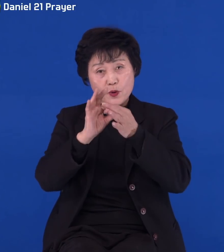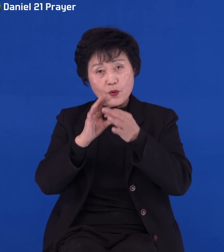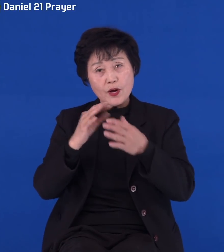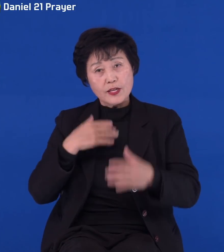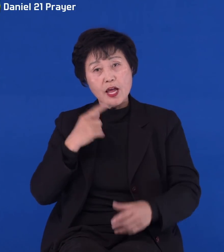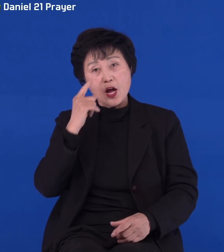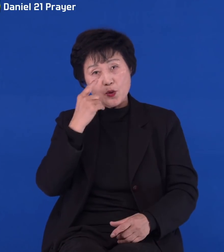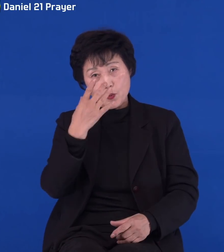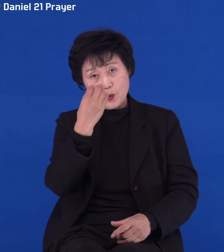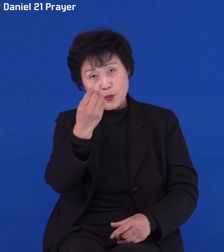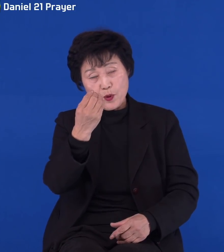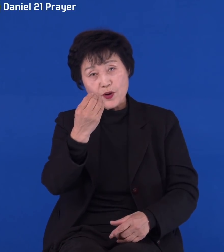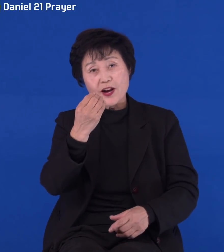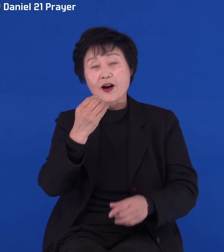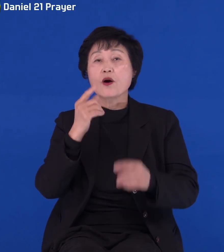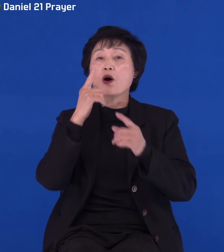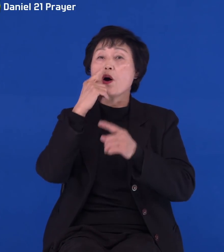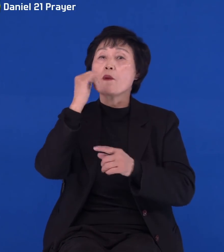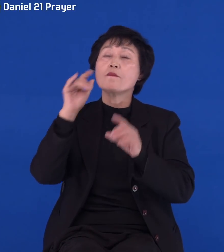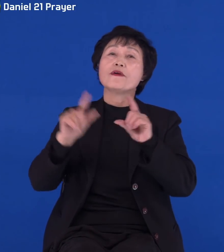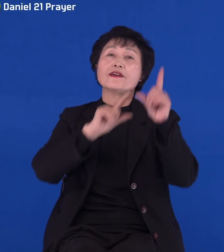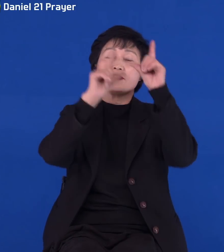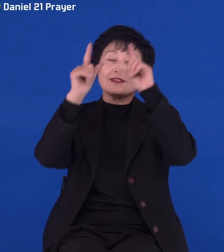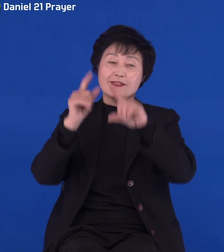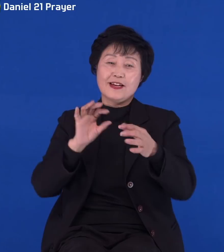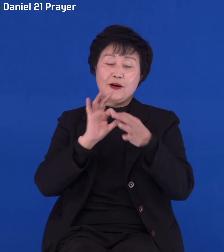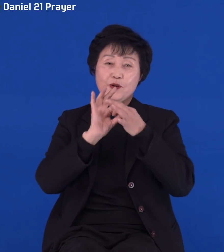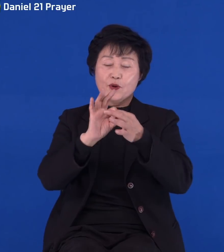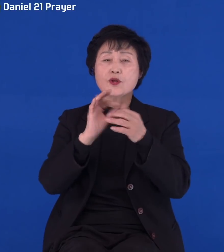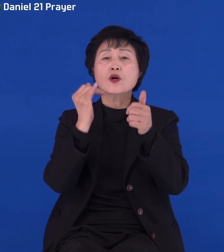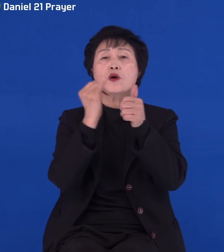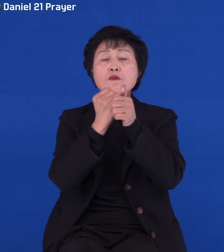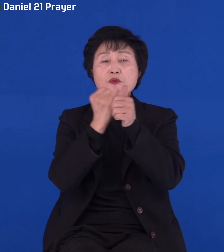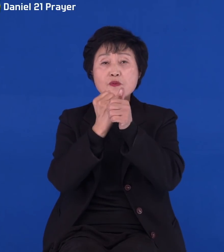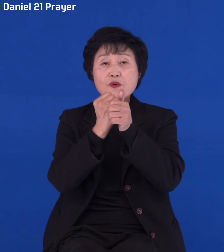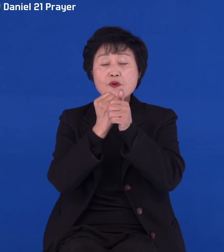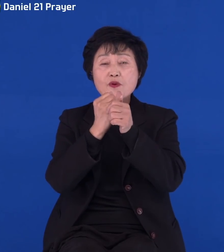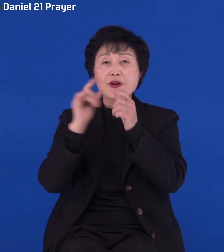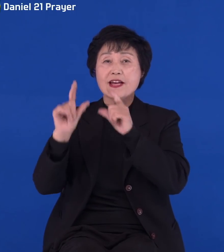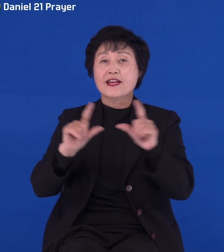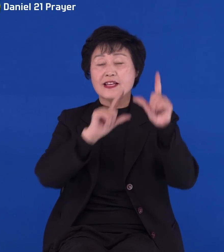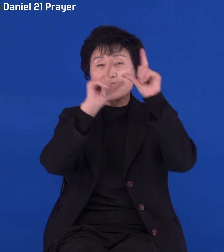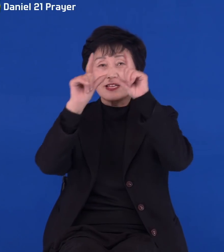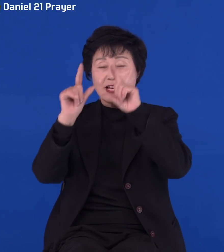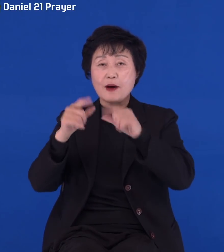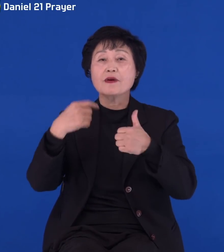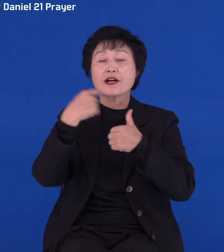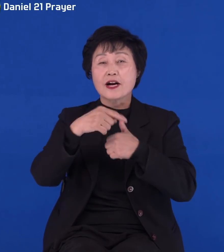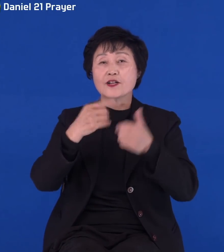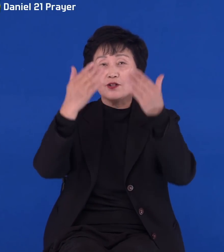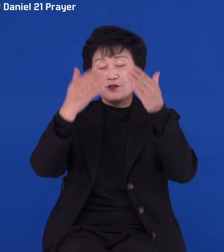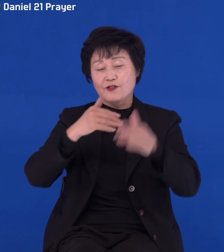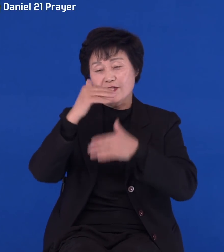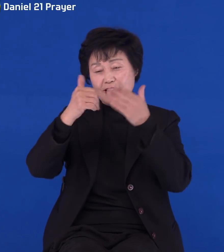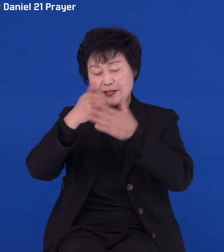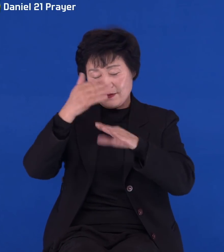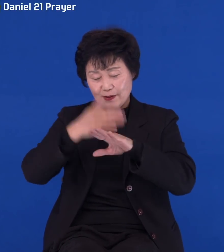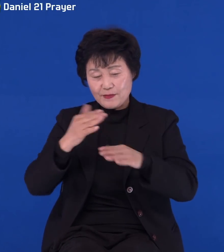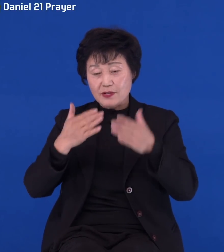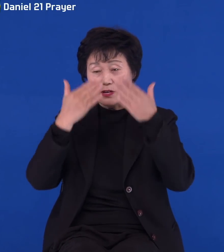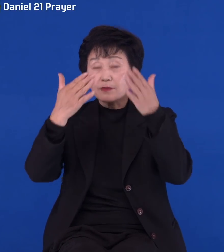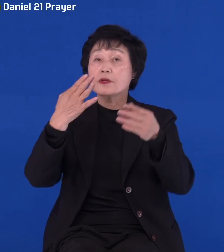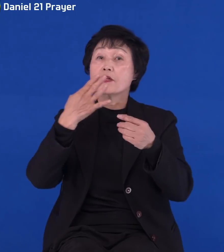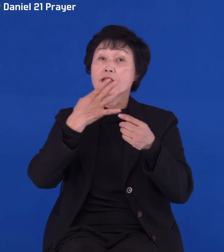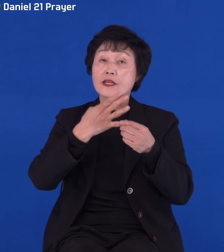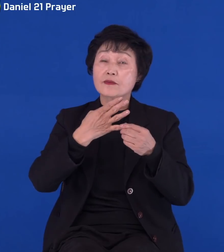하시고 어머님의 삶을 통하여 부부의 사랑과 의무를 가르쳐 주신 하나님께 감사를 드립니다. 넷째, 아버지가 병으로